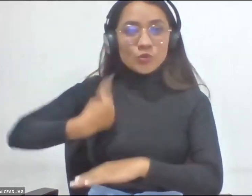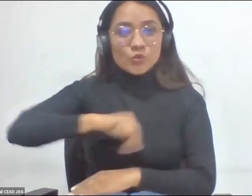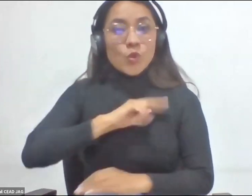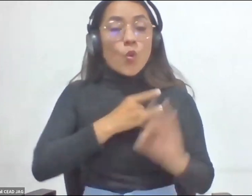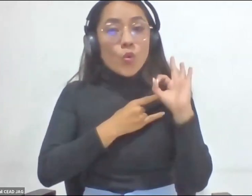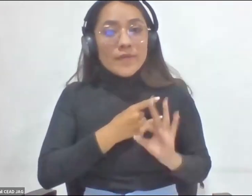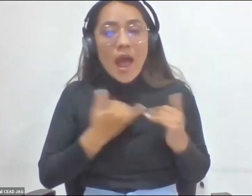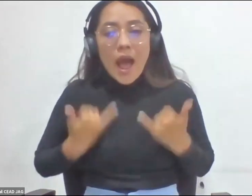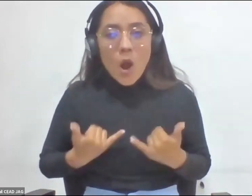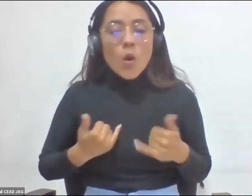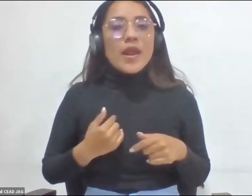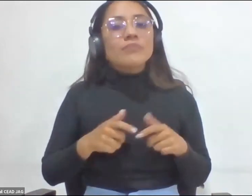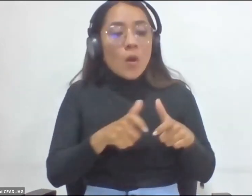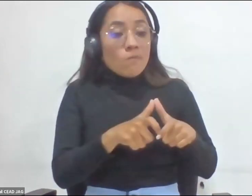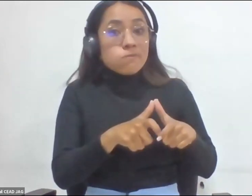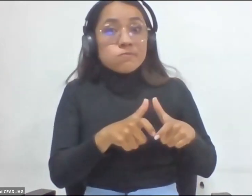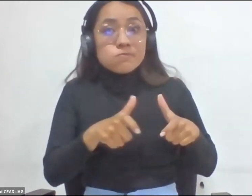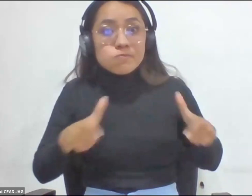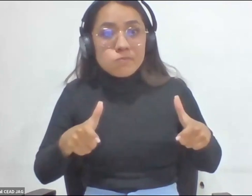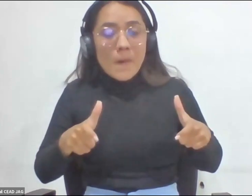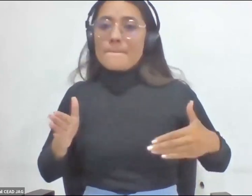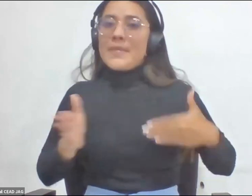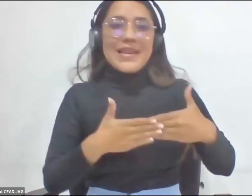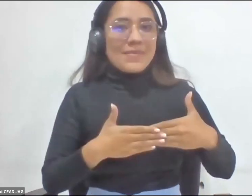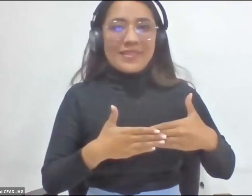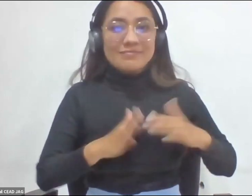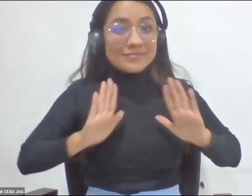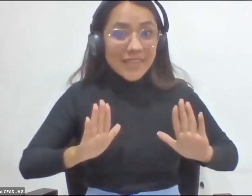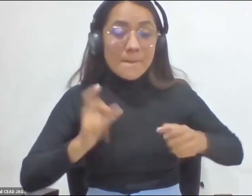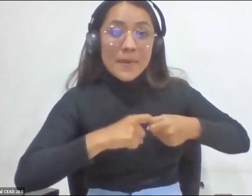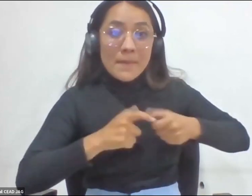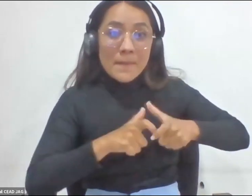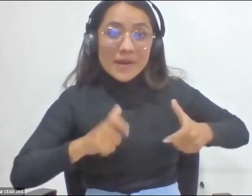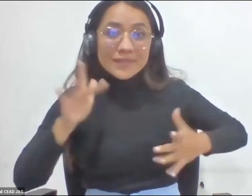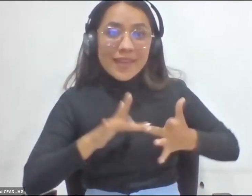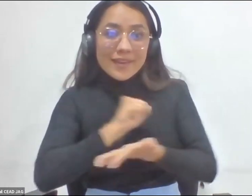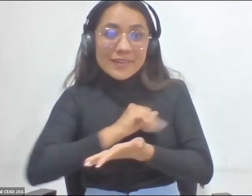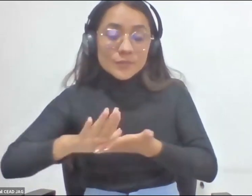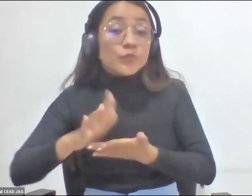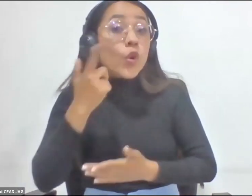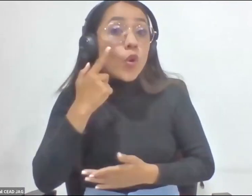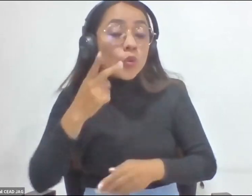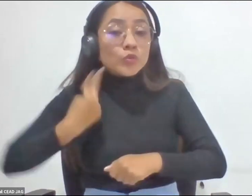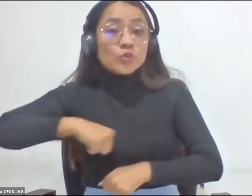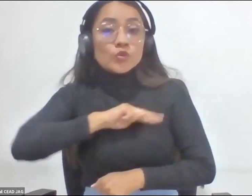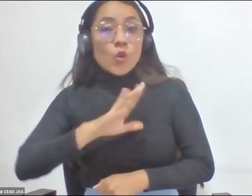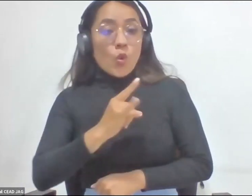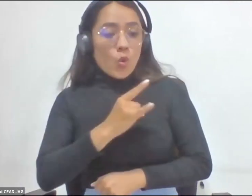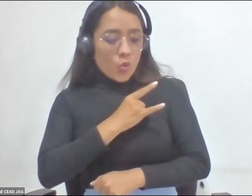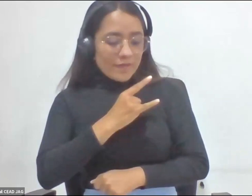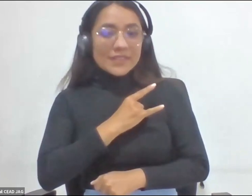un límite de cupos frente a la gratuidad debido a que como institución nosotros